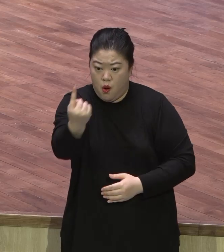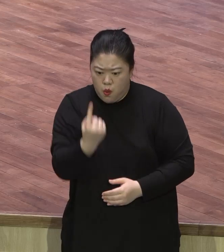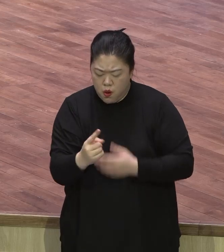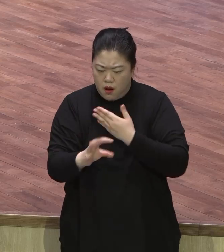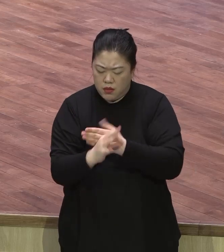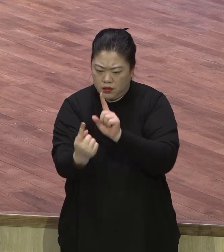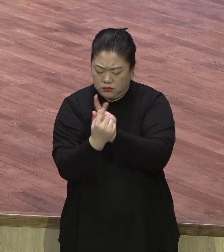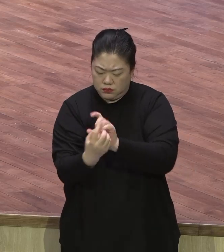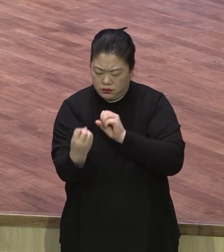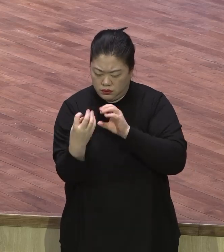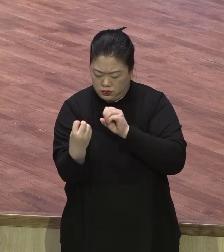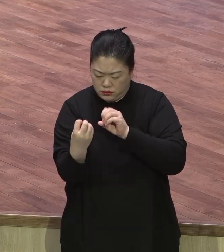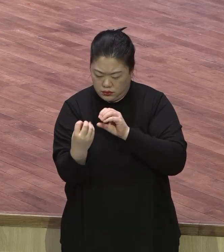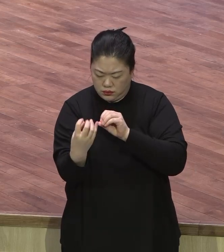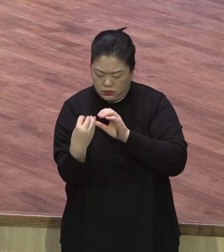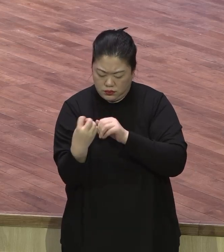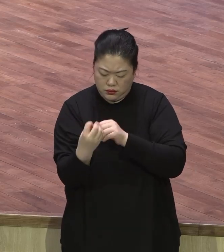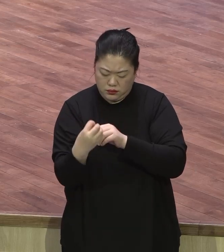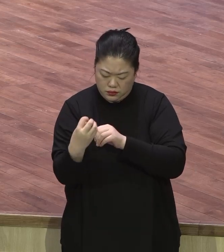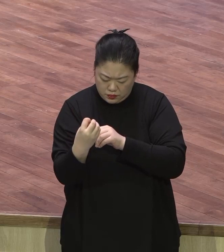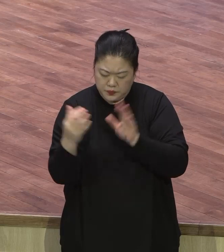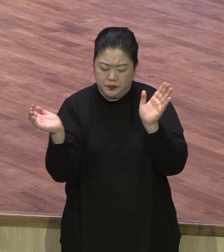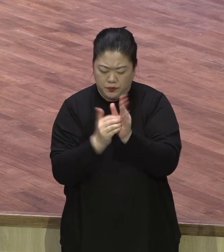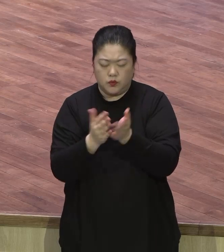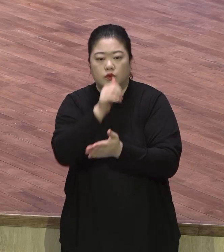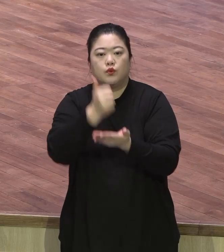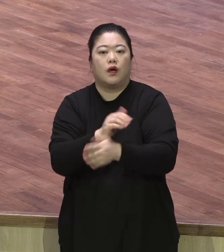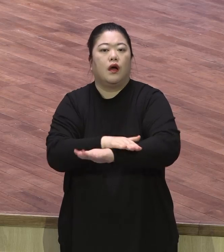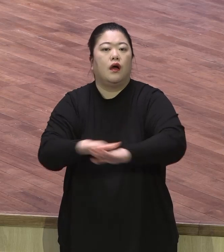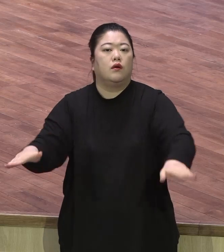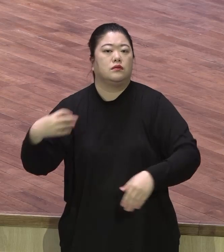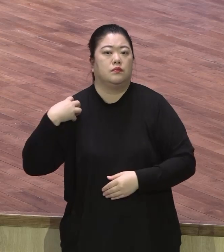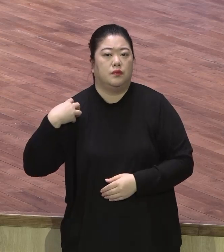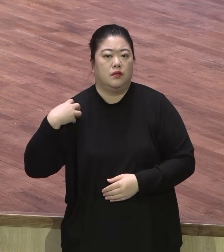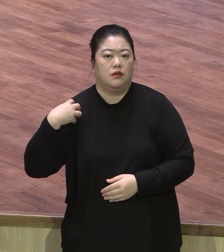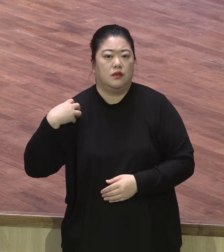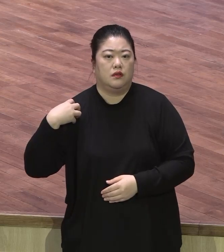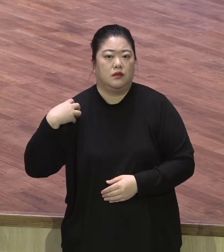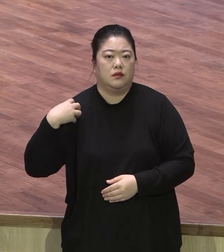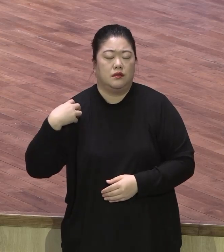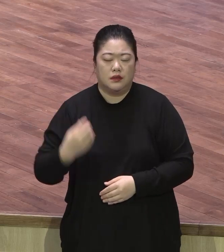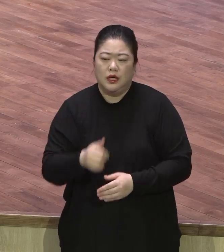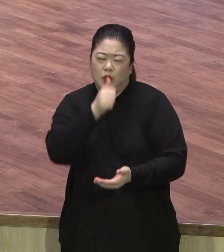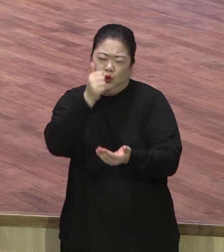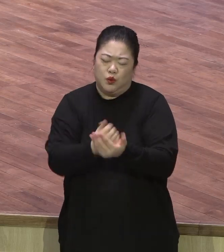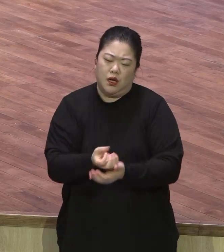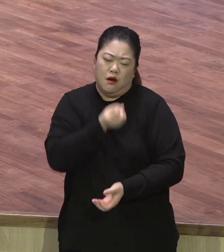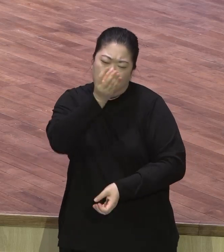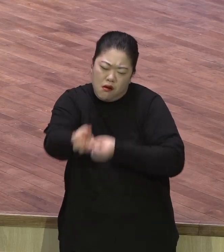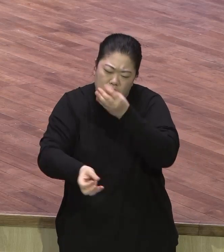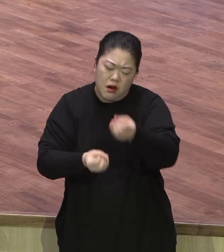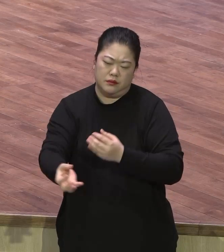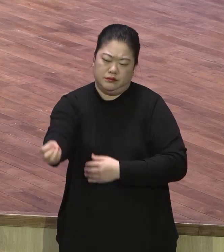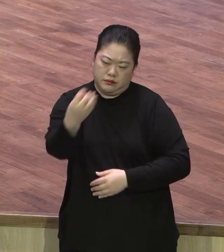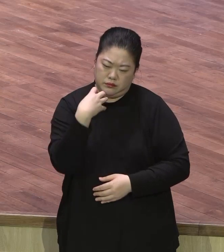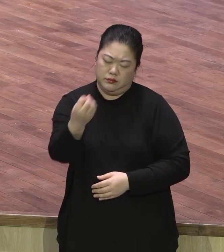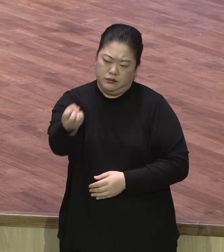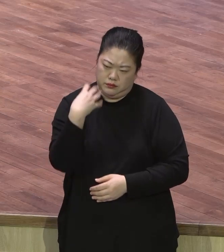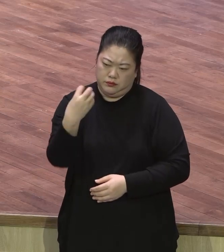백성들이 가지고 있던 모든 문제를 제사장 뭐요 짊어지고 하나님 앞에 나가서